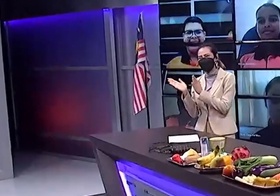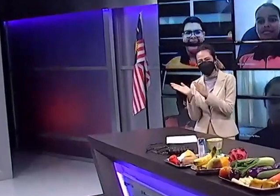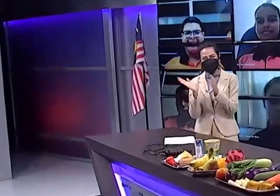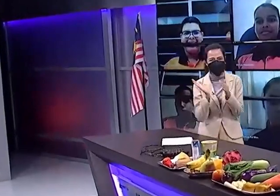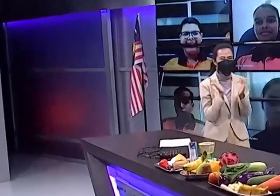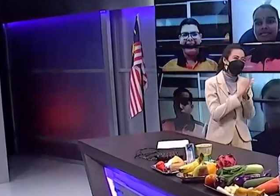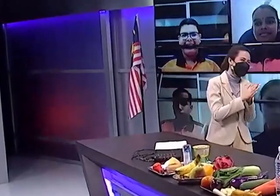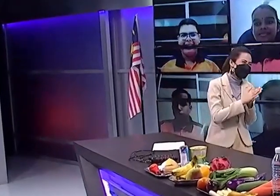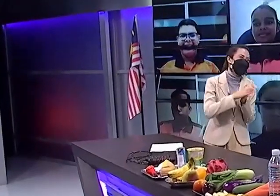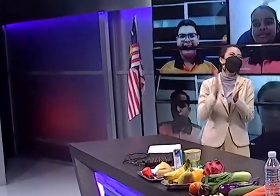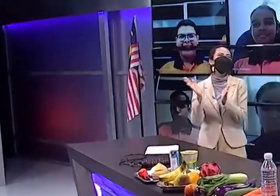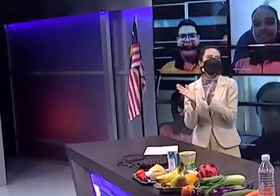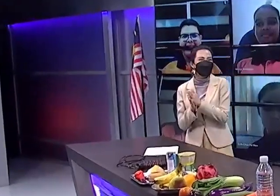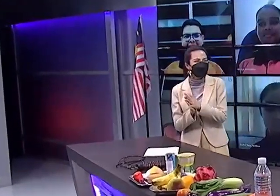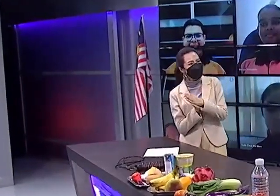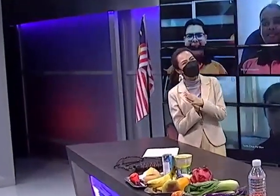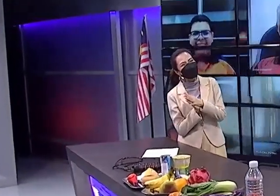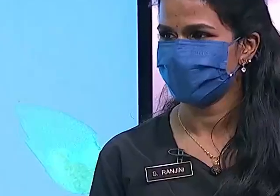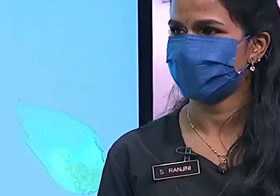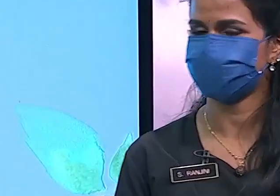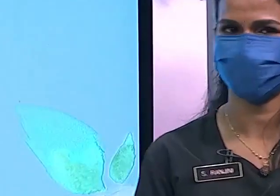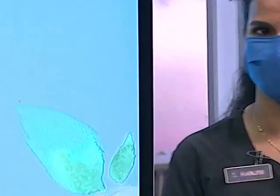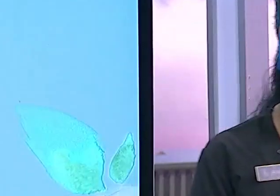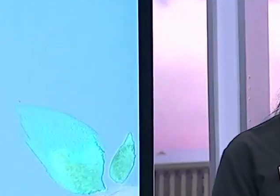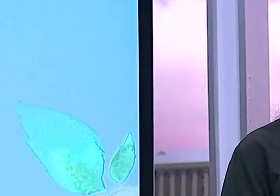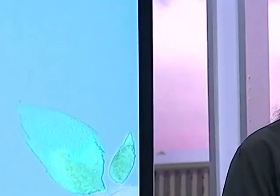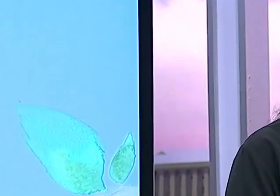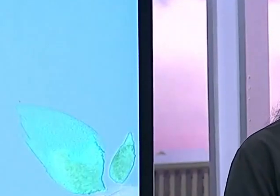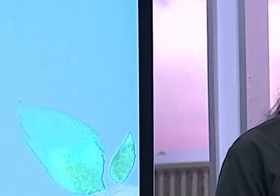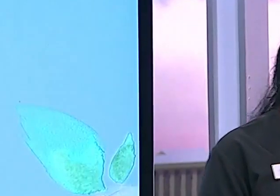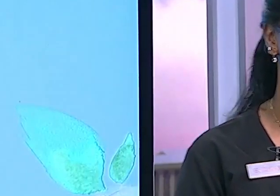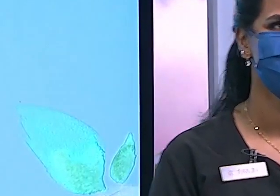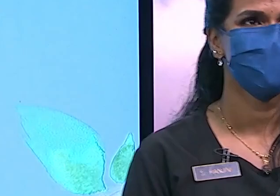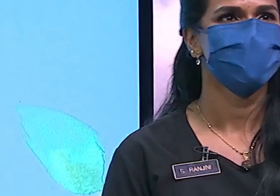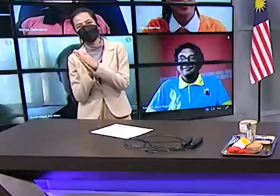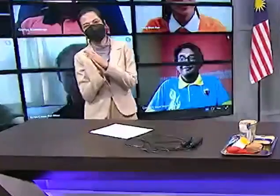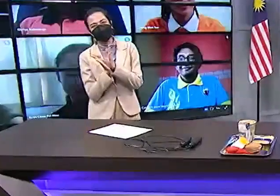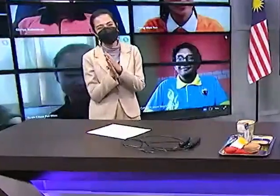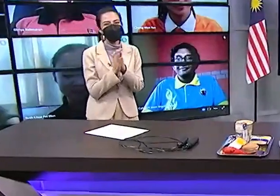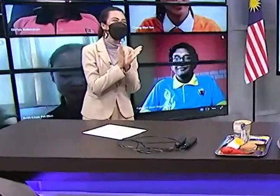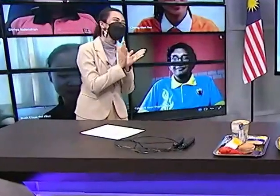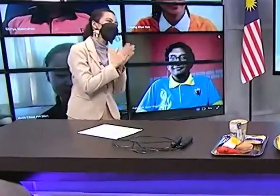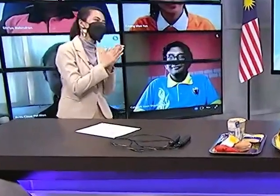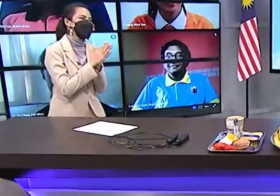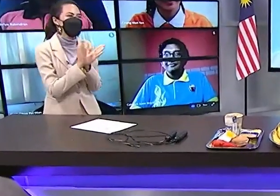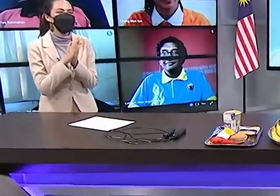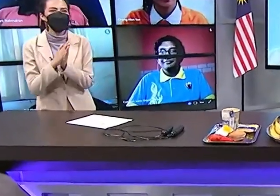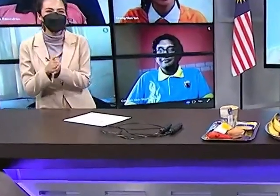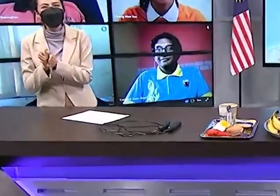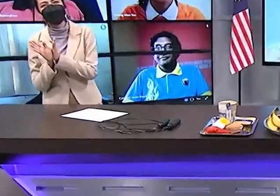Bangun pagi sudah fikir apa nak makan. Makan ini tinggi kalori,